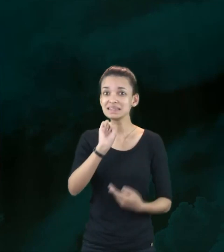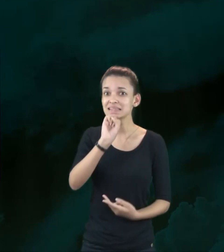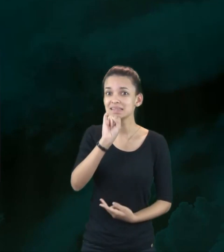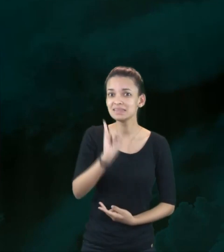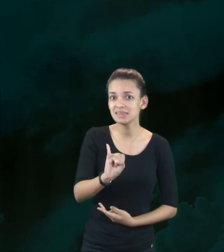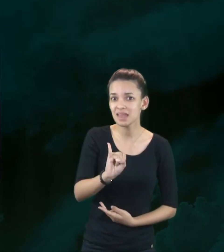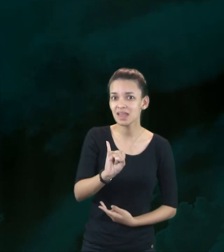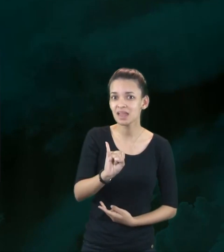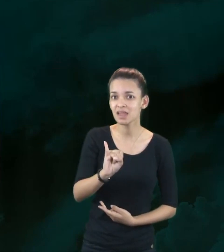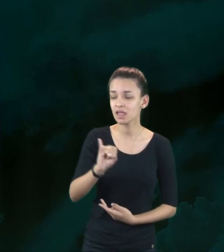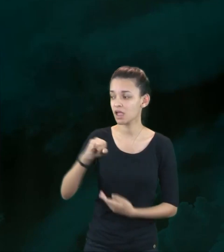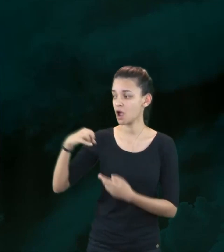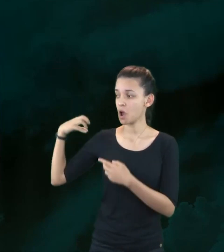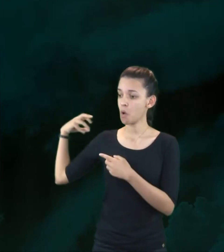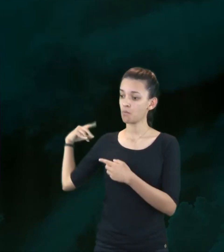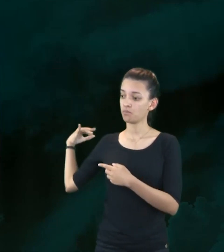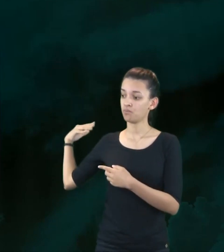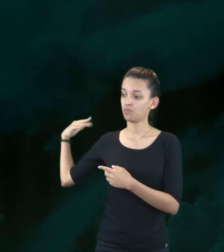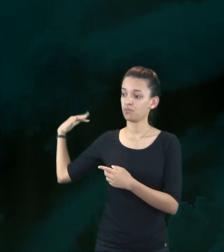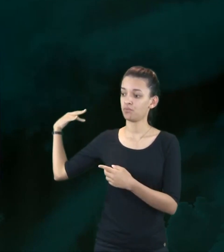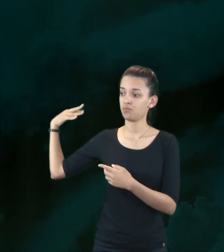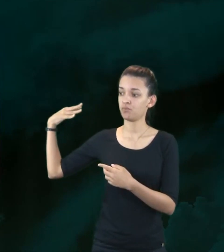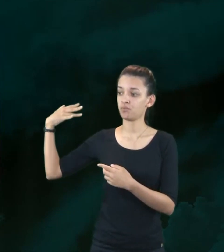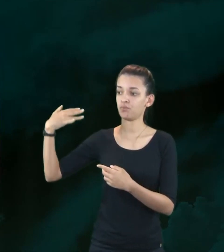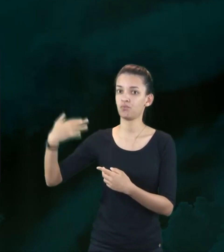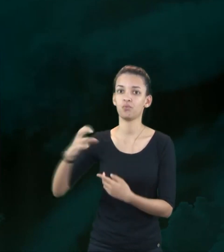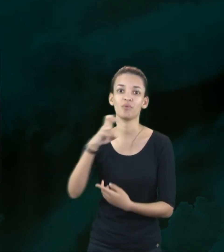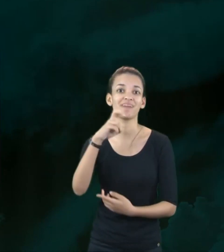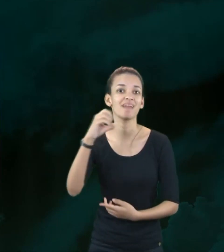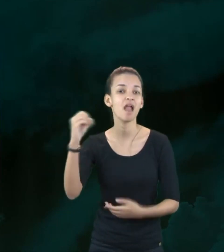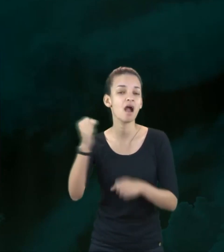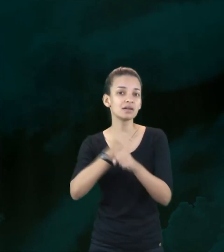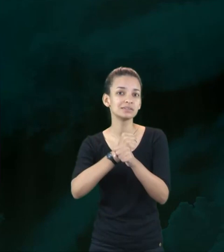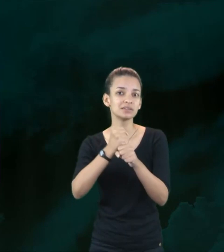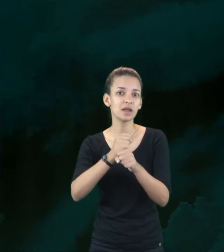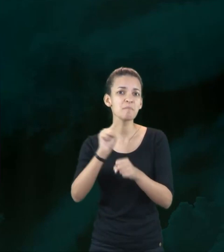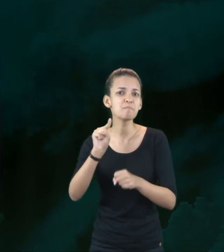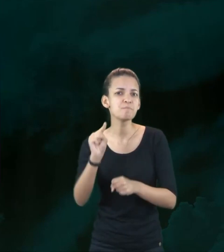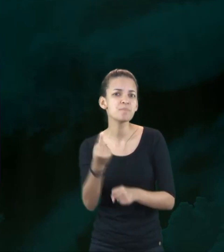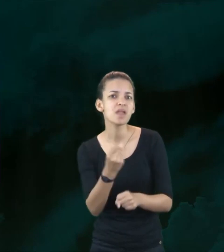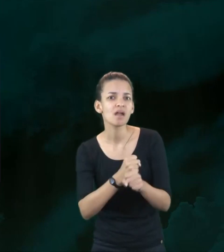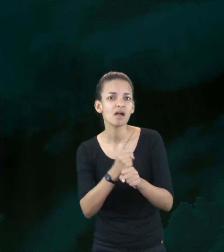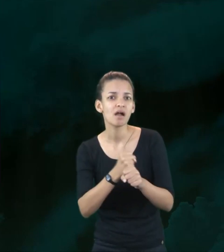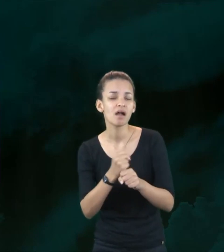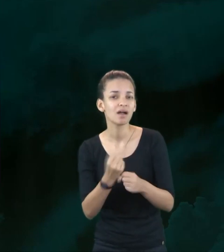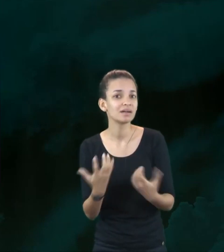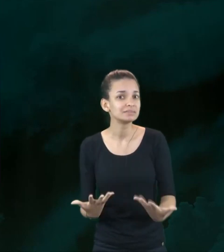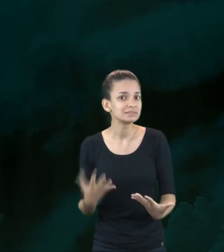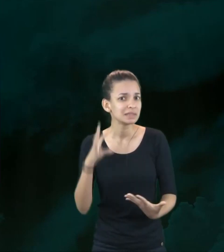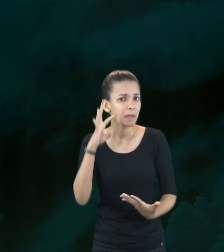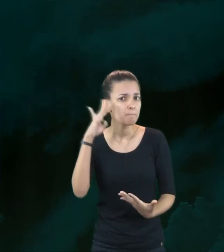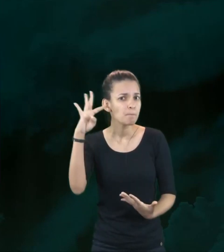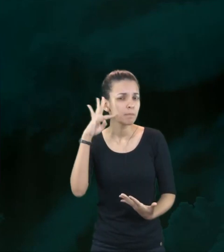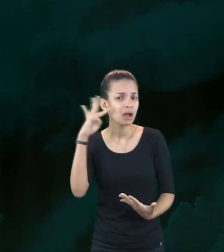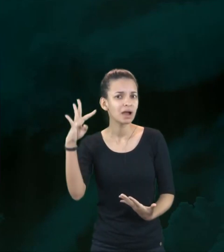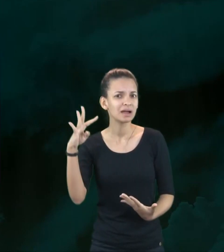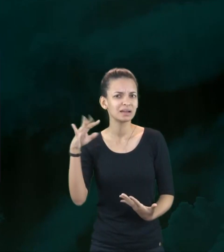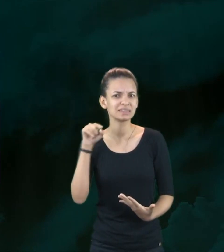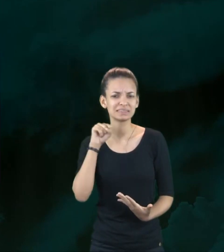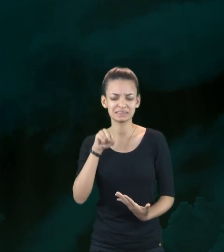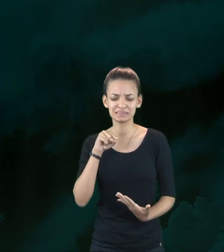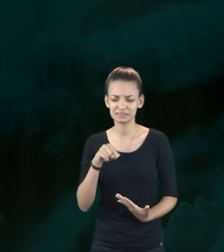durado por 500 anos, 1000 anos, essa mistura de